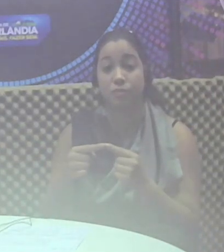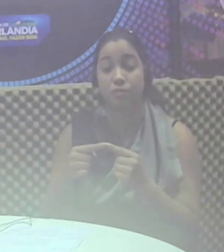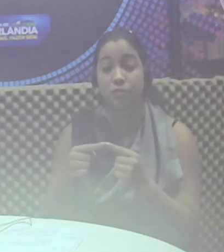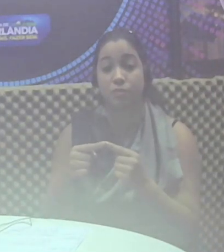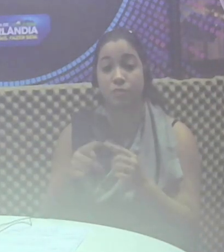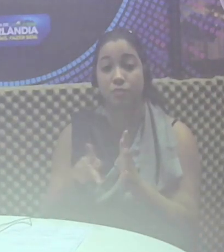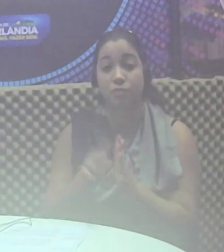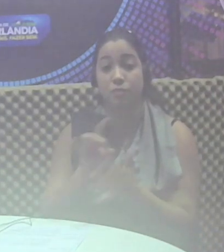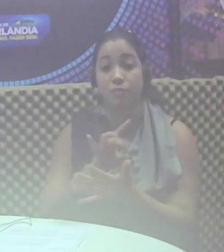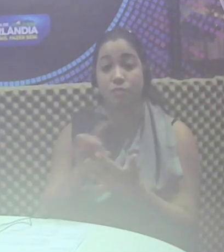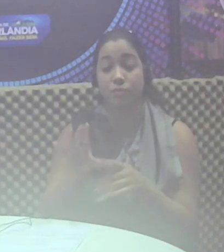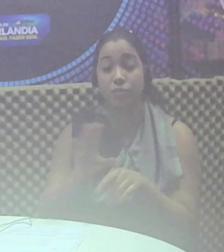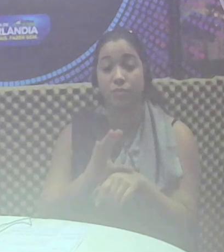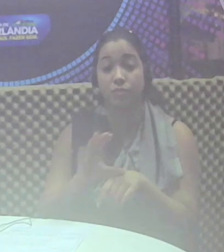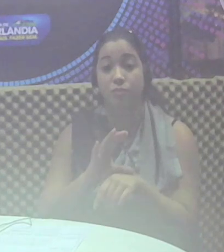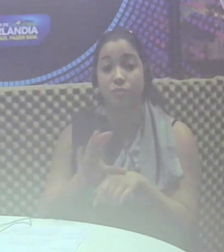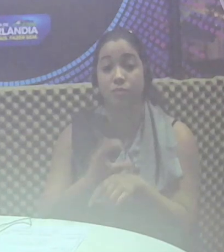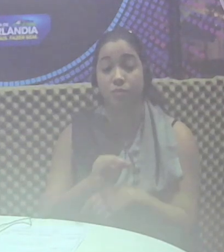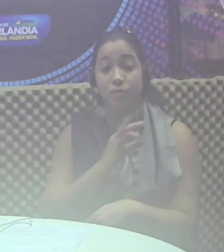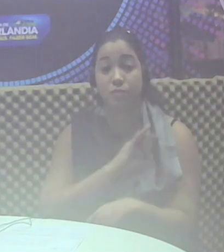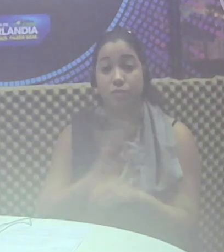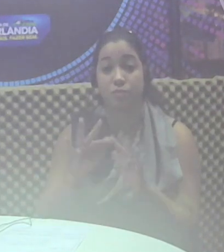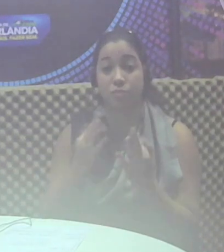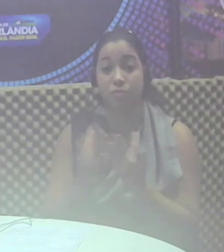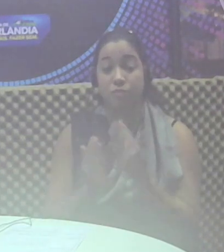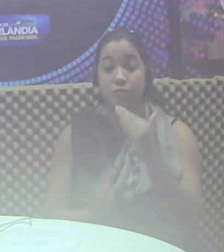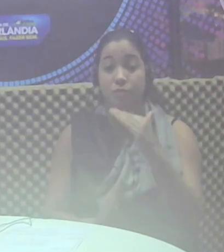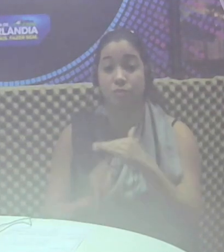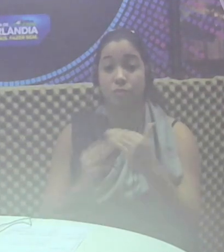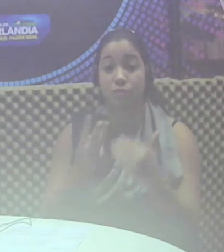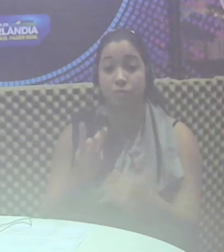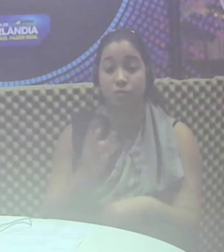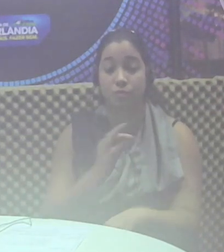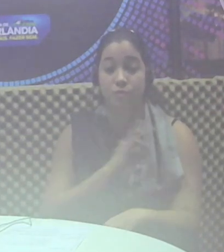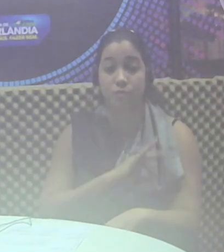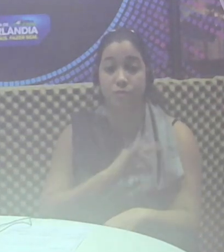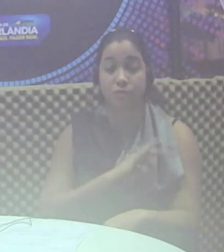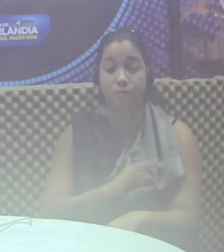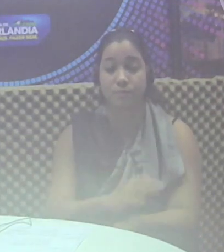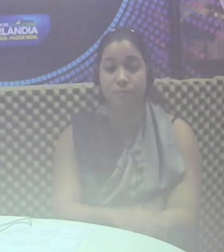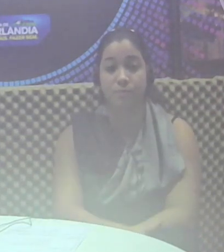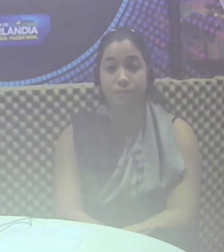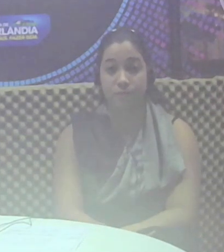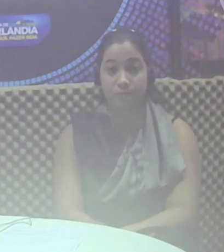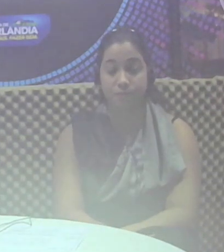especificidade de cada curso e renda familiar de no máximo 3 salários mínimos.